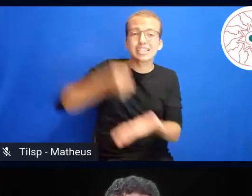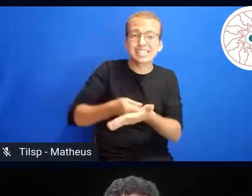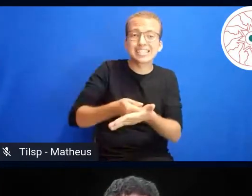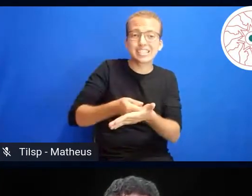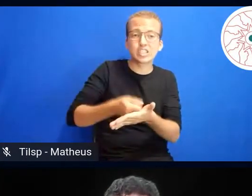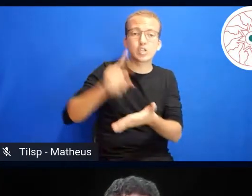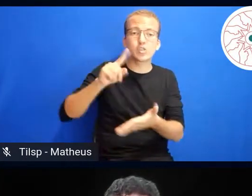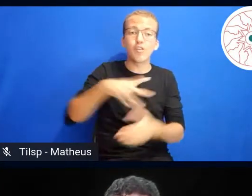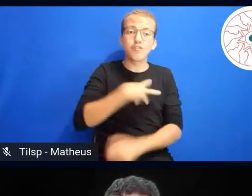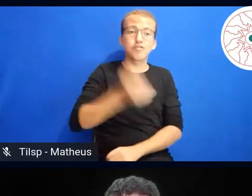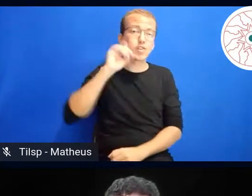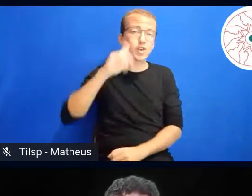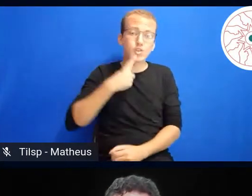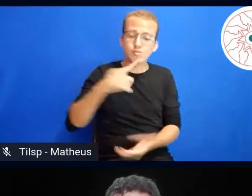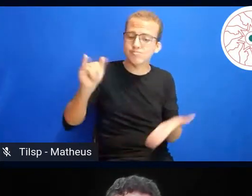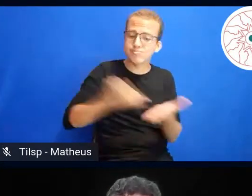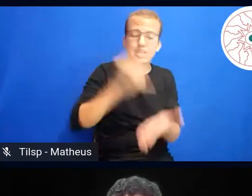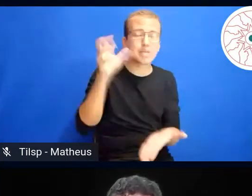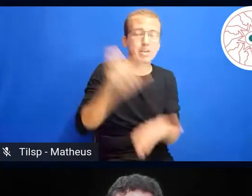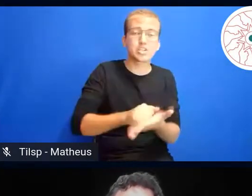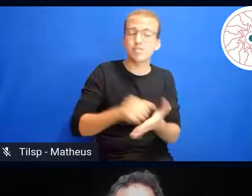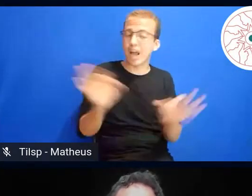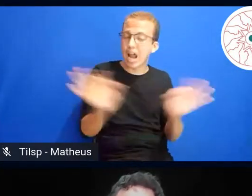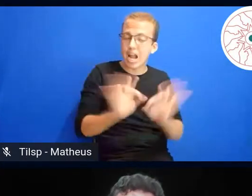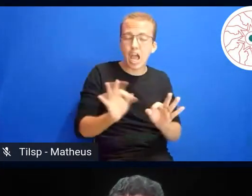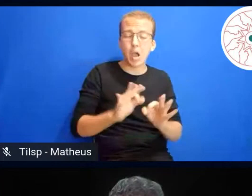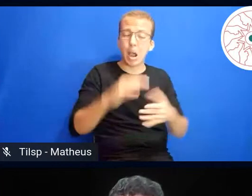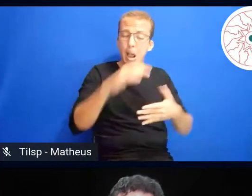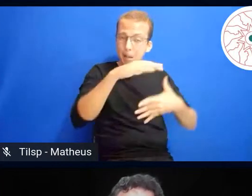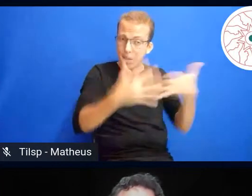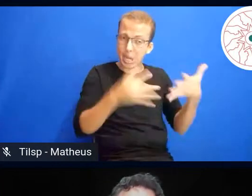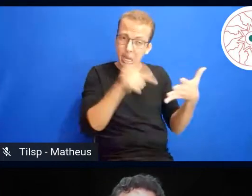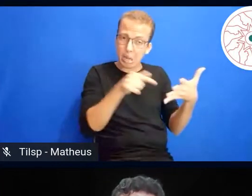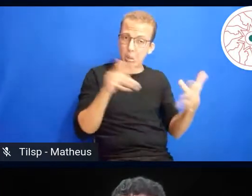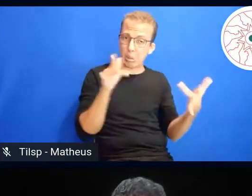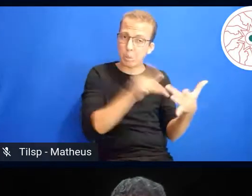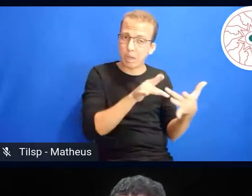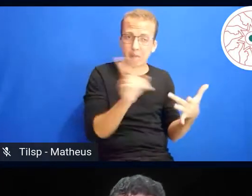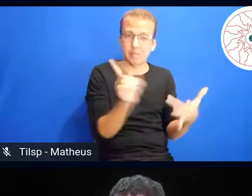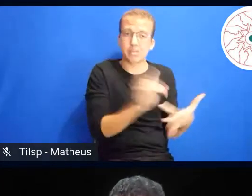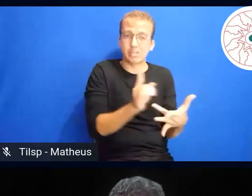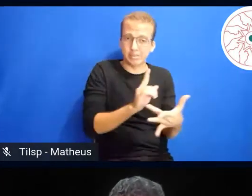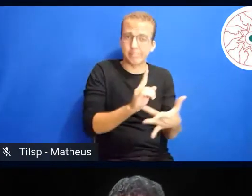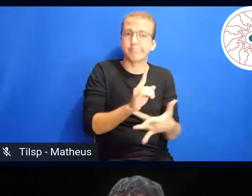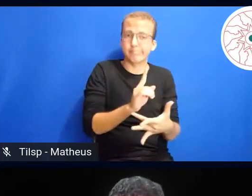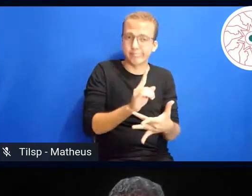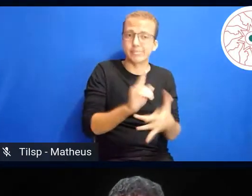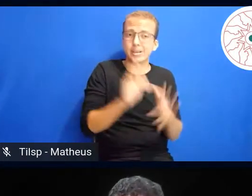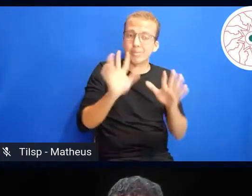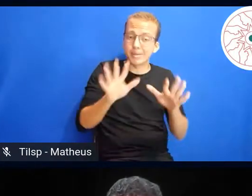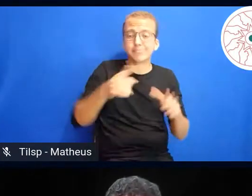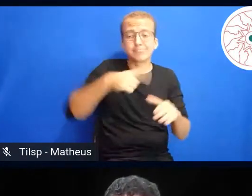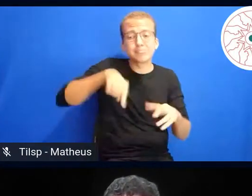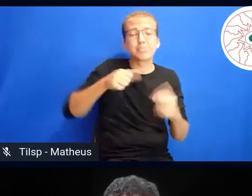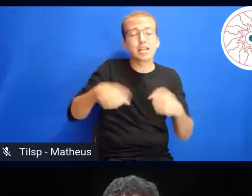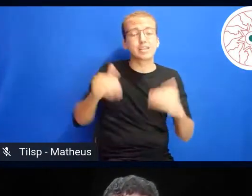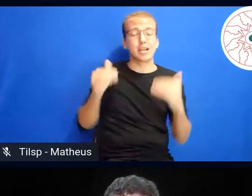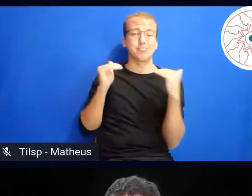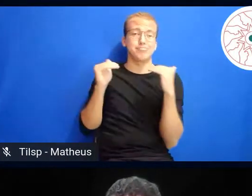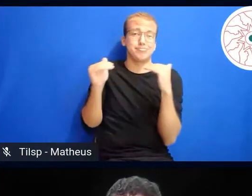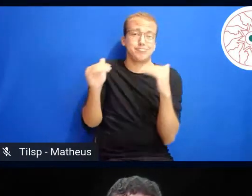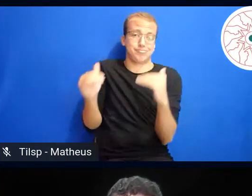gente precise respeitar, não é? Mas eh não deixe de dizer a vocês o quanto é